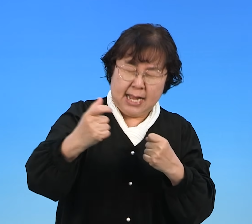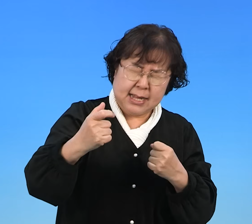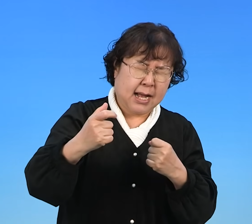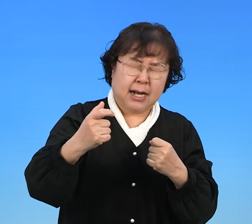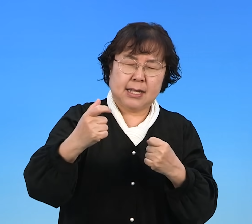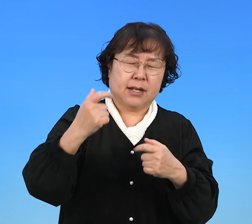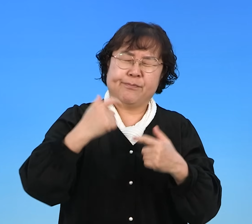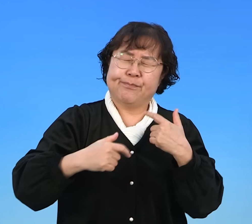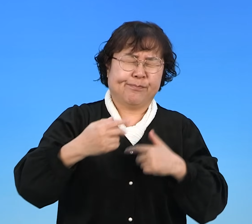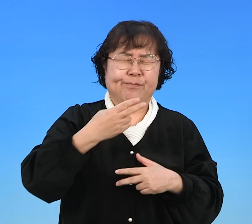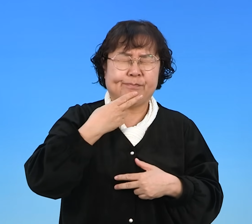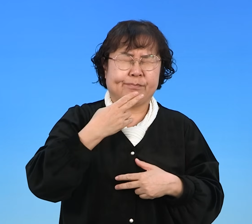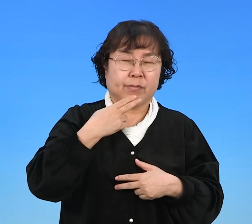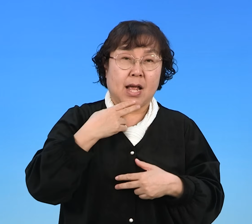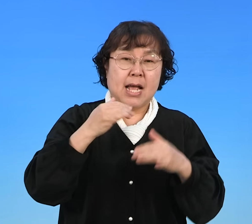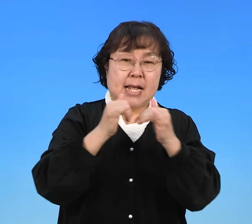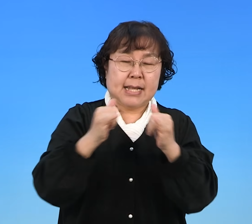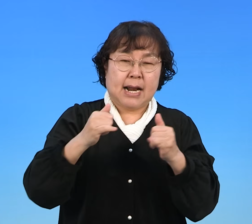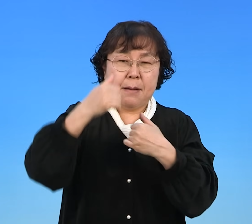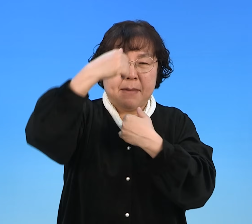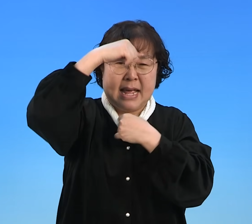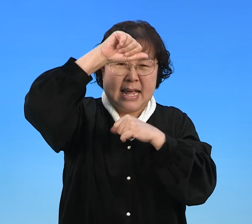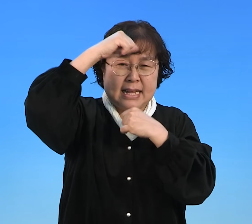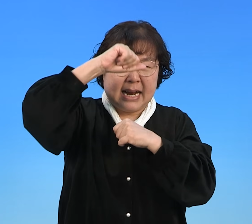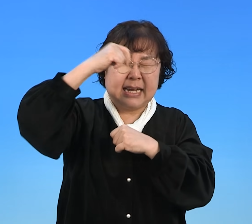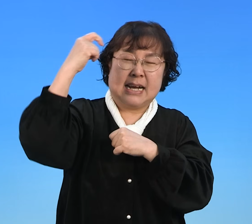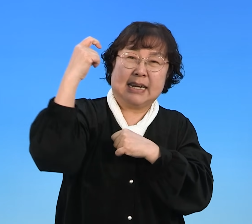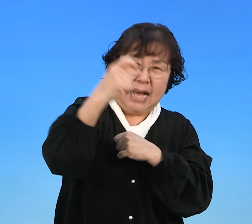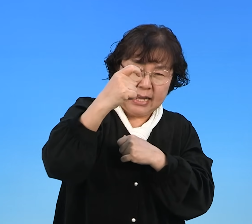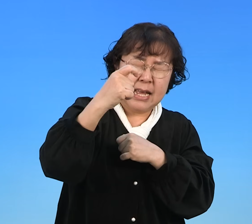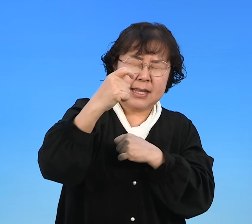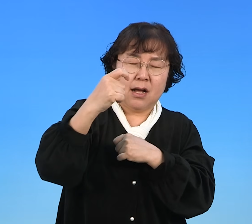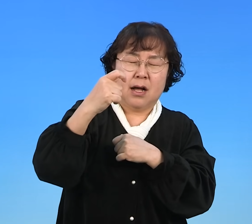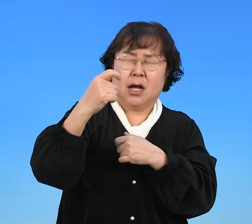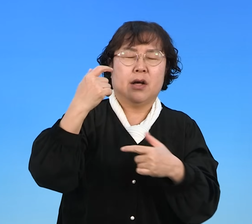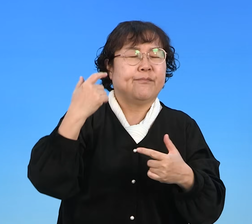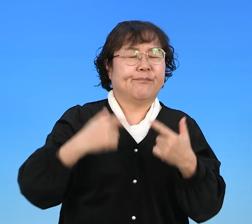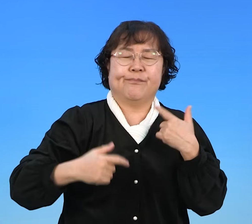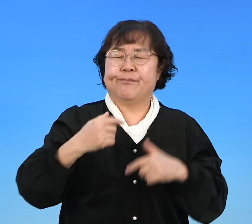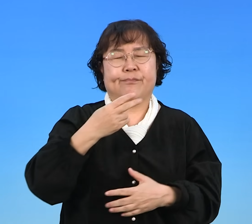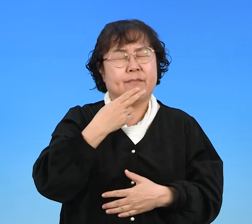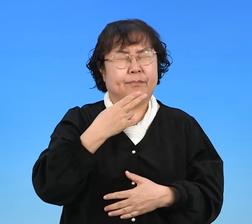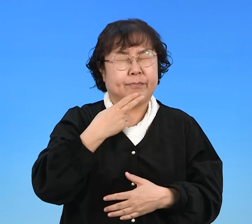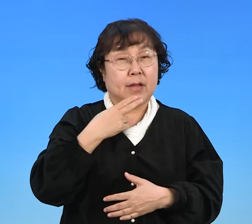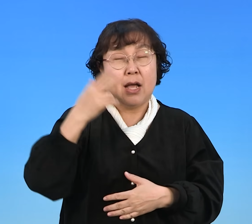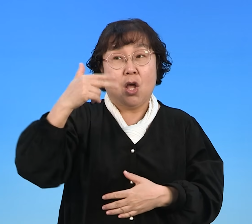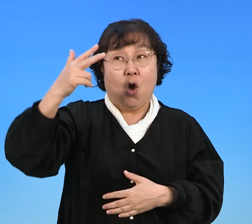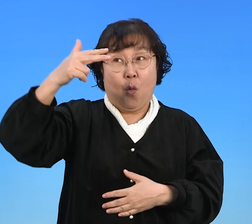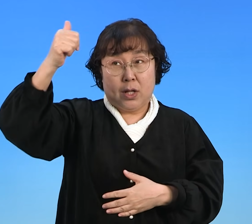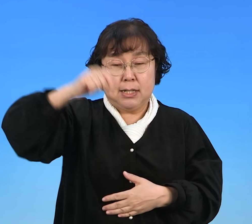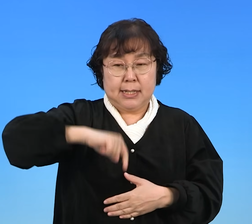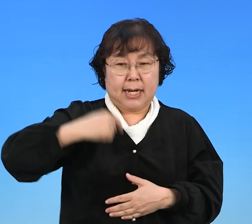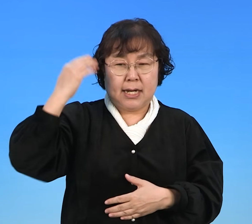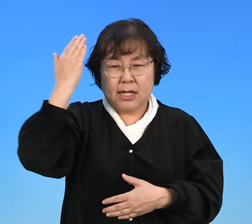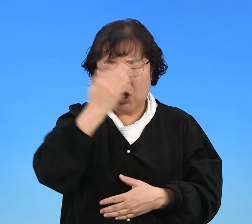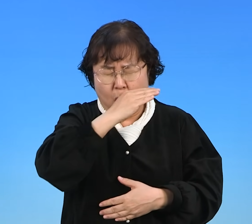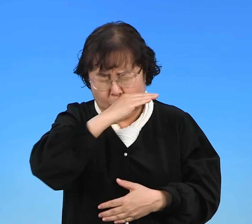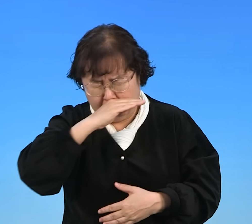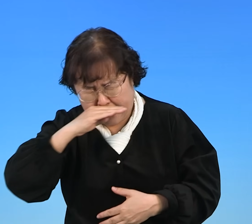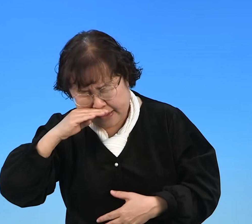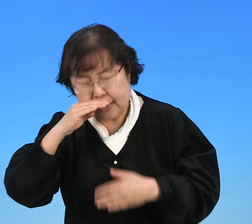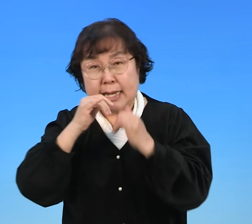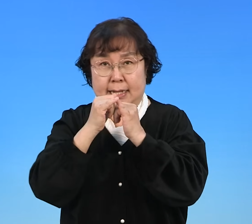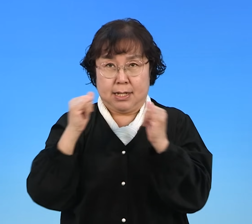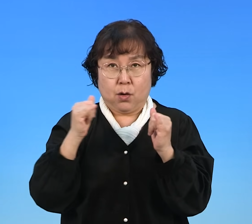기뻐하지 아니하시며 사람의 다리가 억세다 하여 기뻐하지 아니하시고 여호와는 자기를